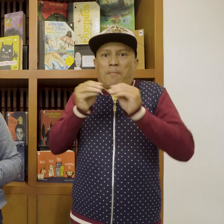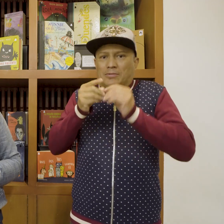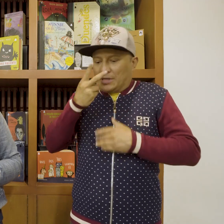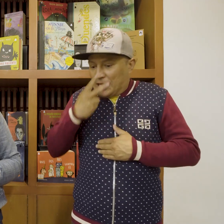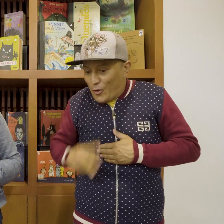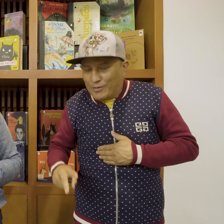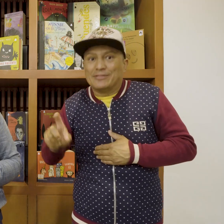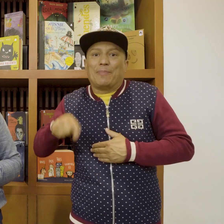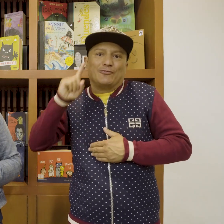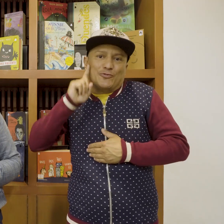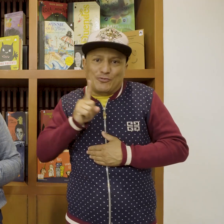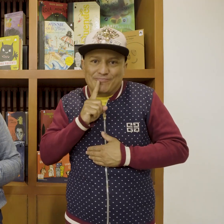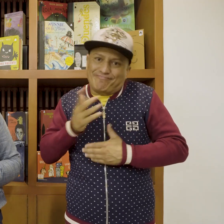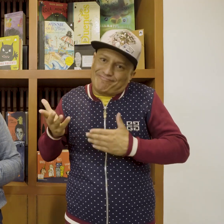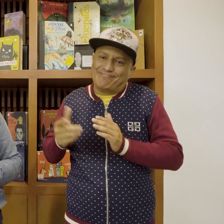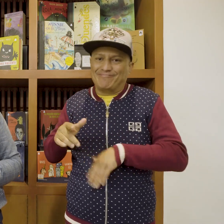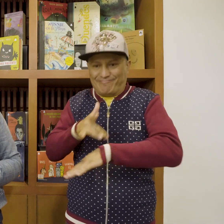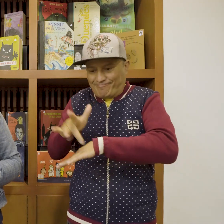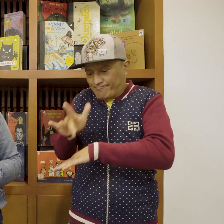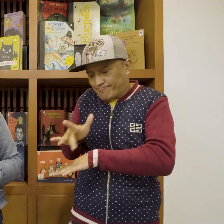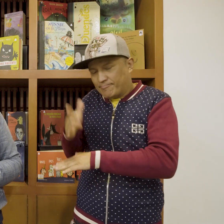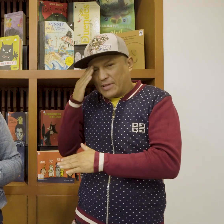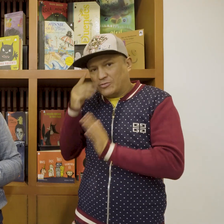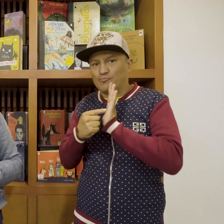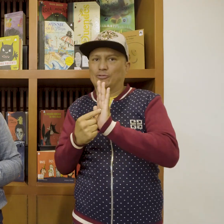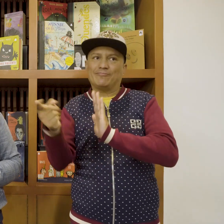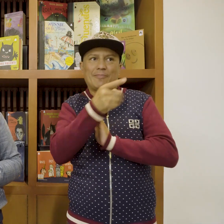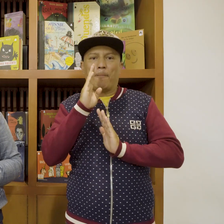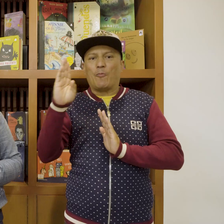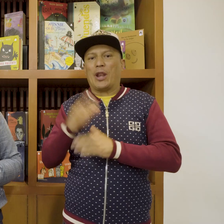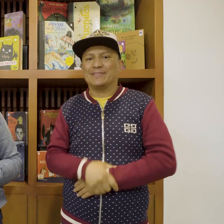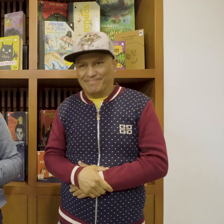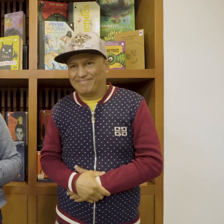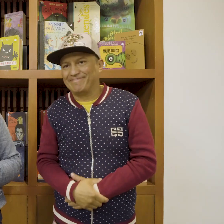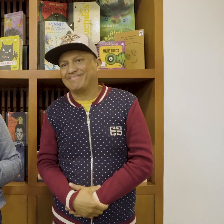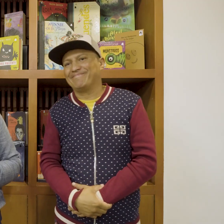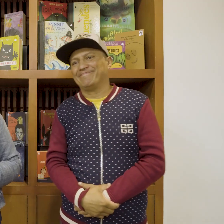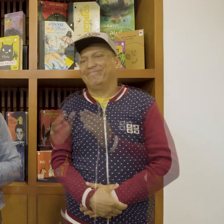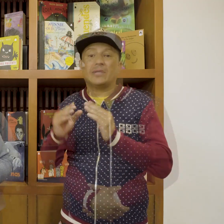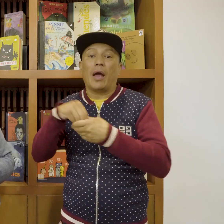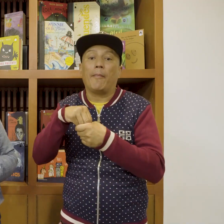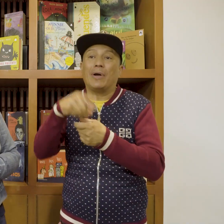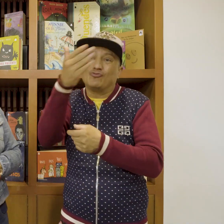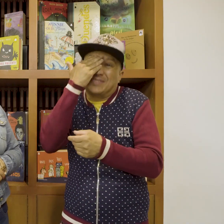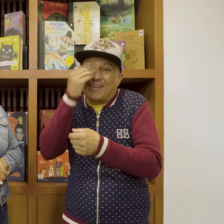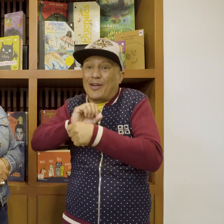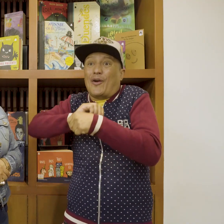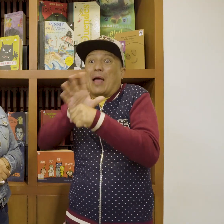como padres de hijos sordos como el resto de familia, entonces han sido muy buenos los espacios en la biblioteca. Ustedes saben que veníamos